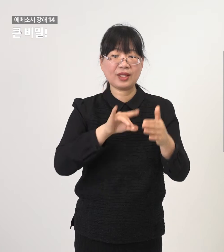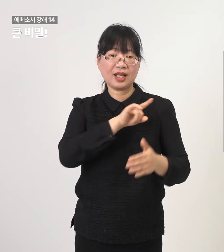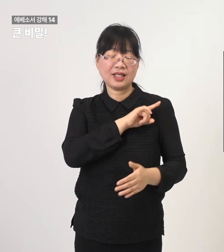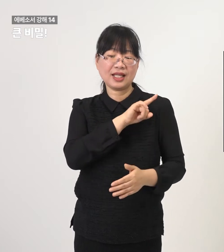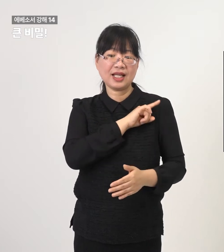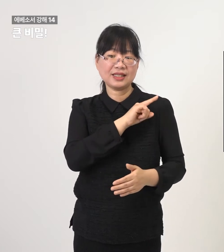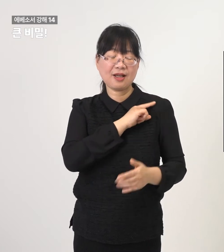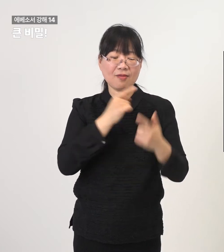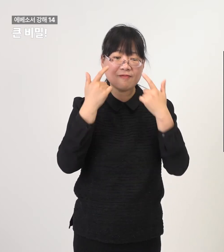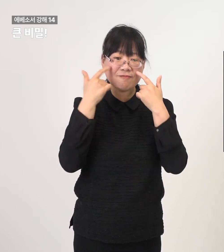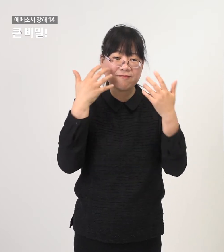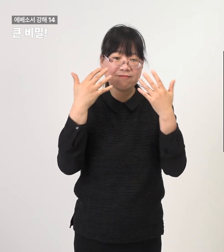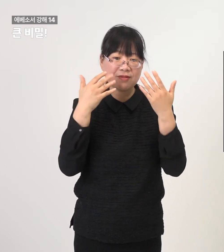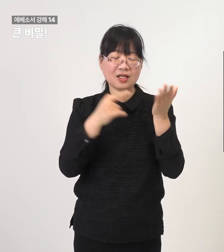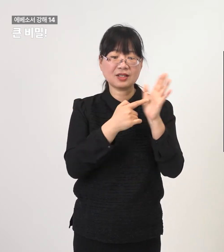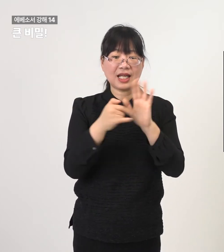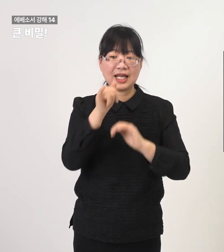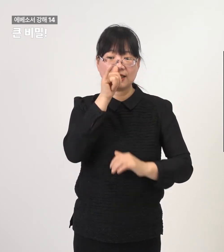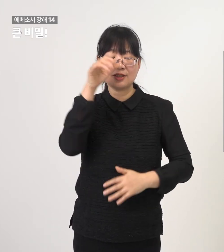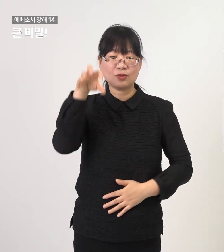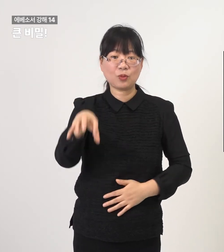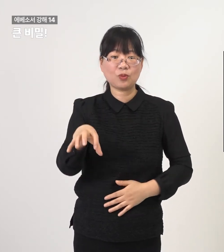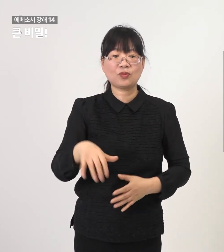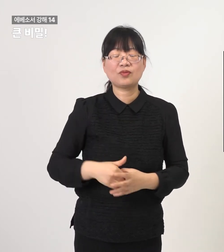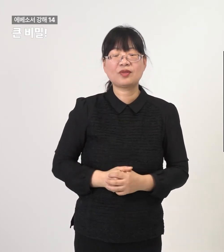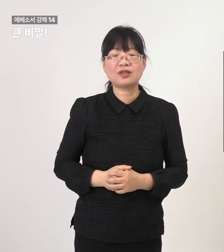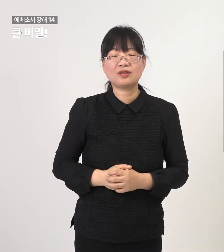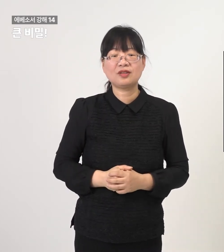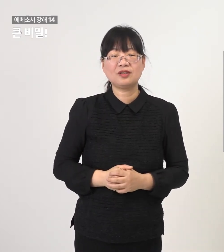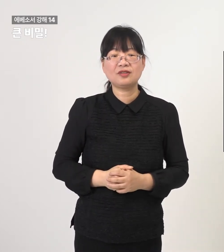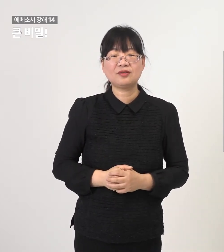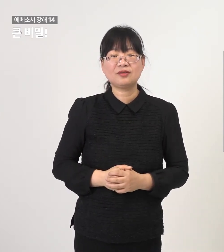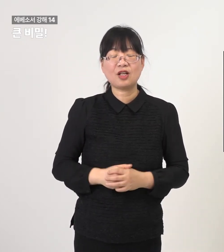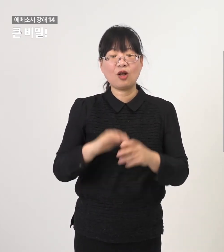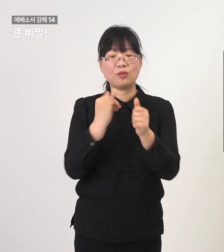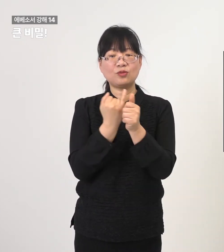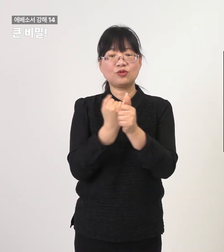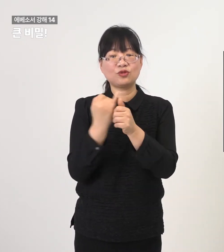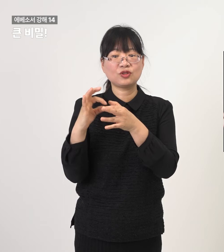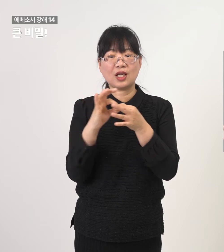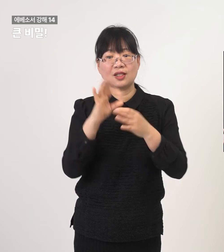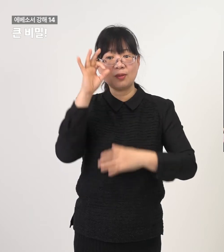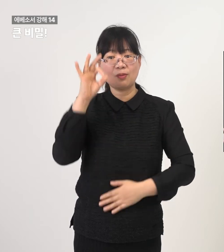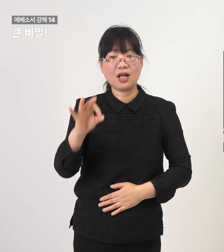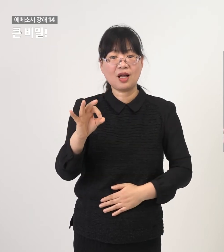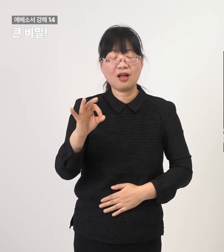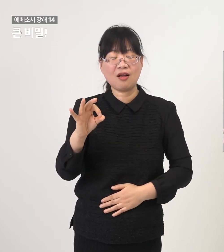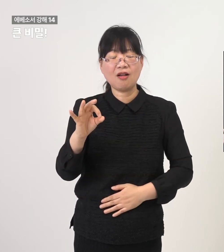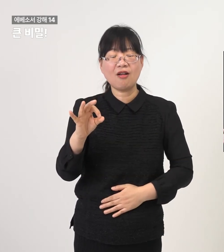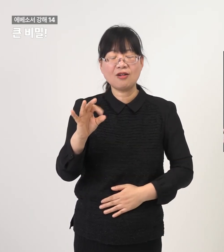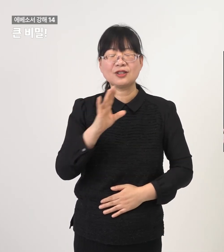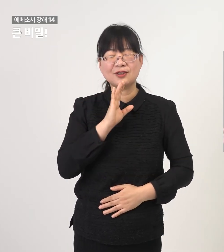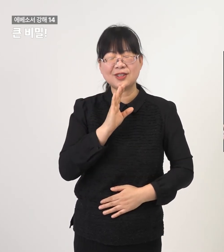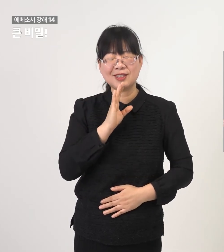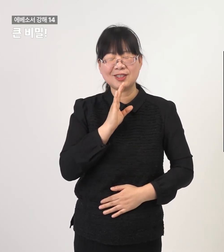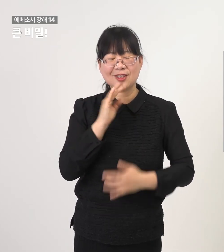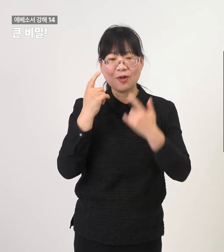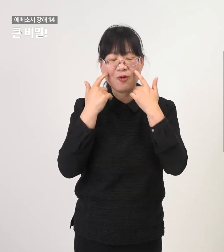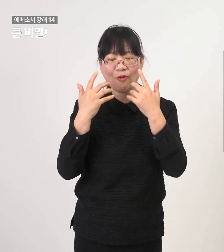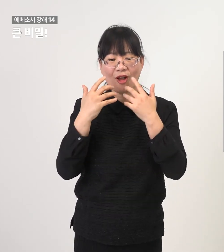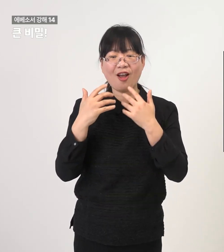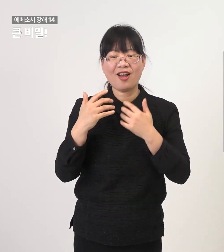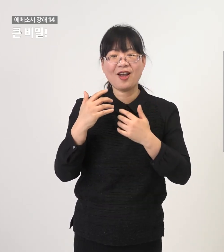가장 리얼리티가 벌어지고 있는 현장이에요. 여러분, 부부관계만큼 리얼리티 현장이 어디 있어요?